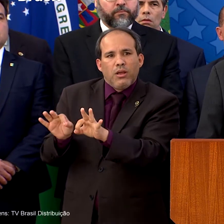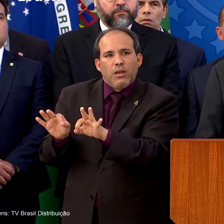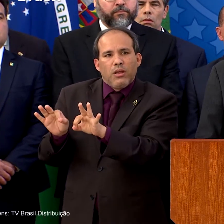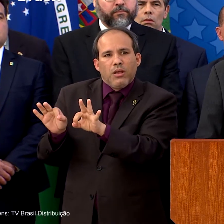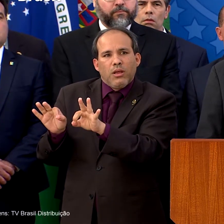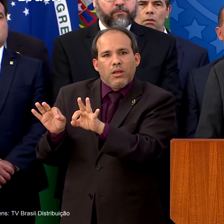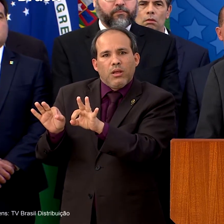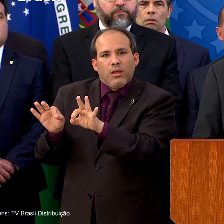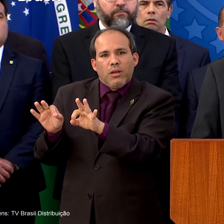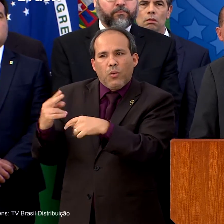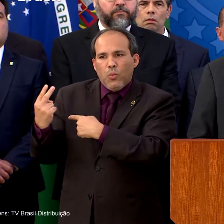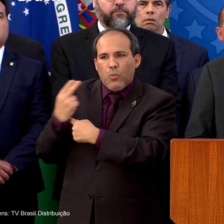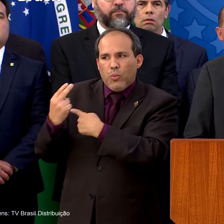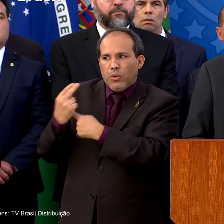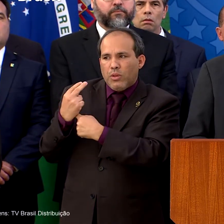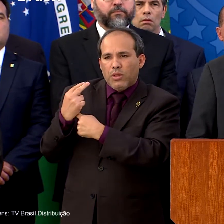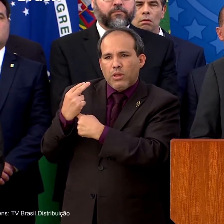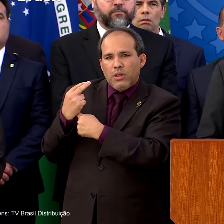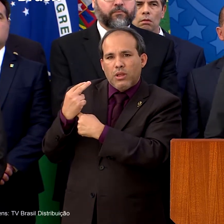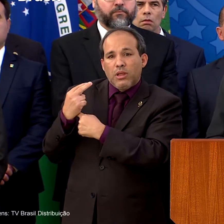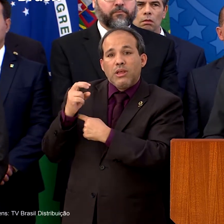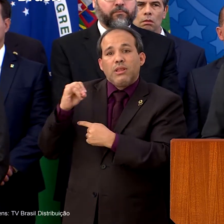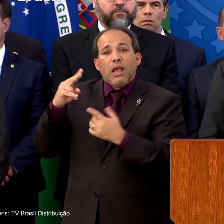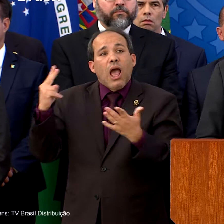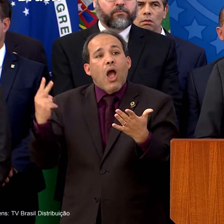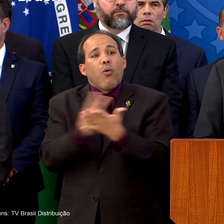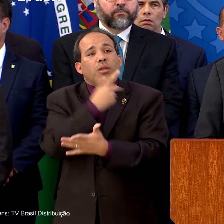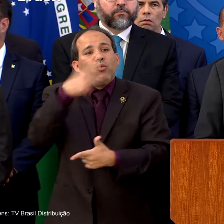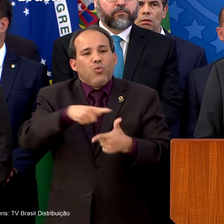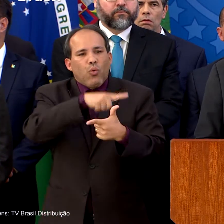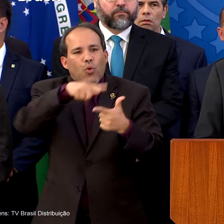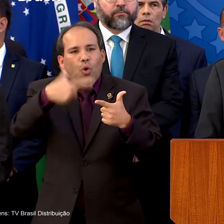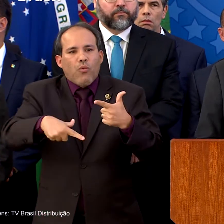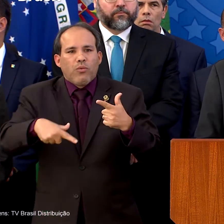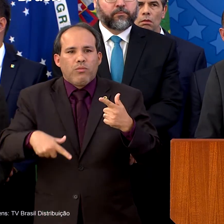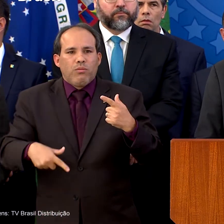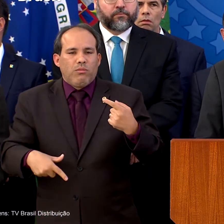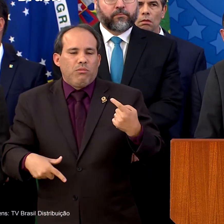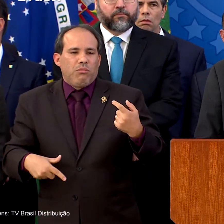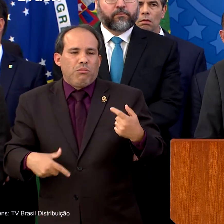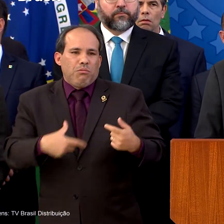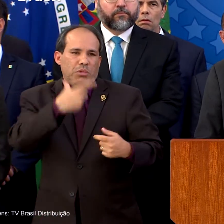o som da minha voz são caso sofresse alguma coisa